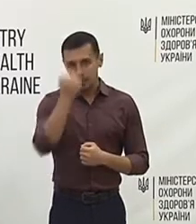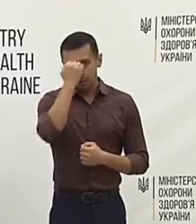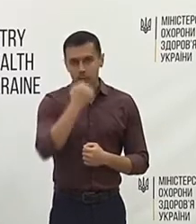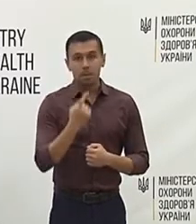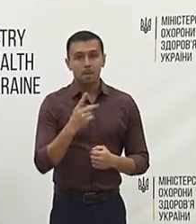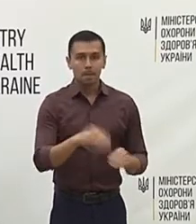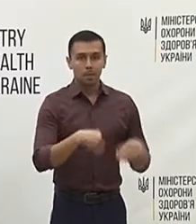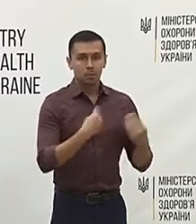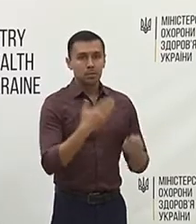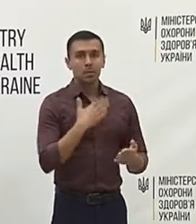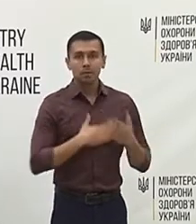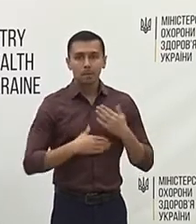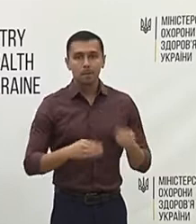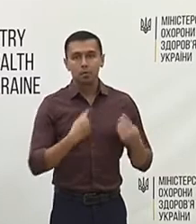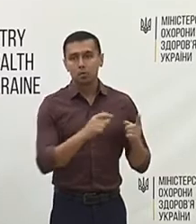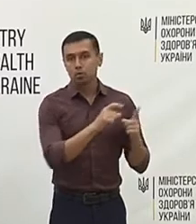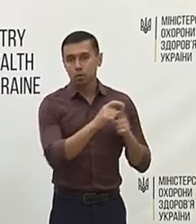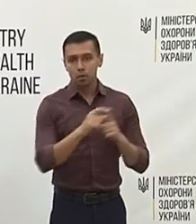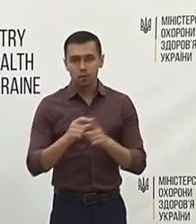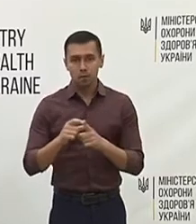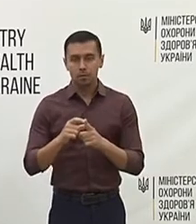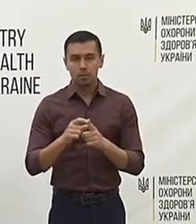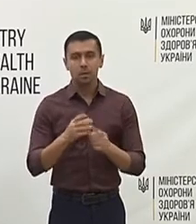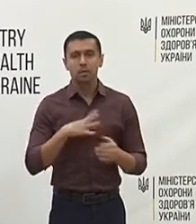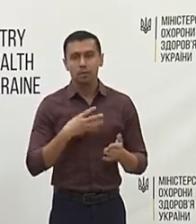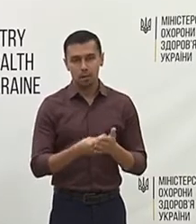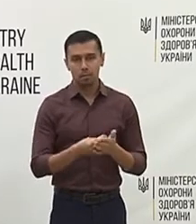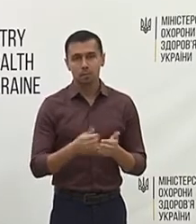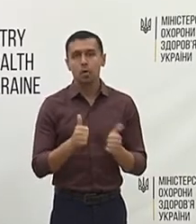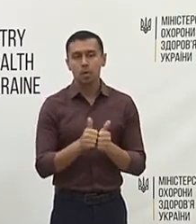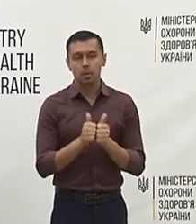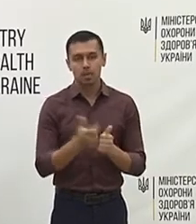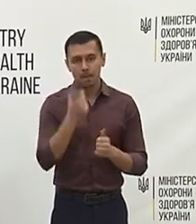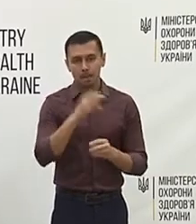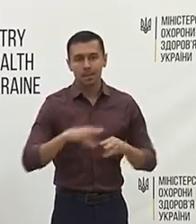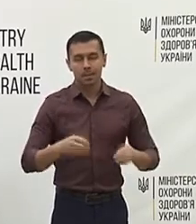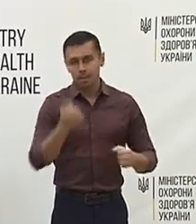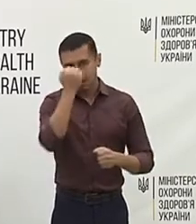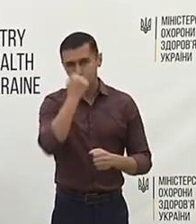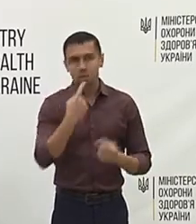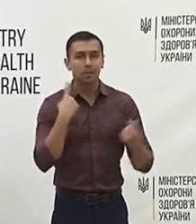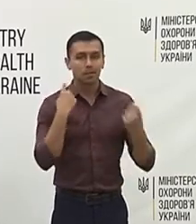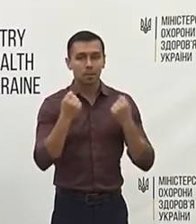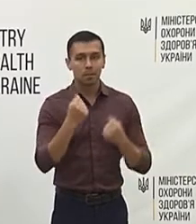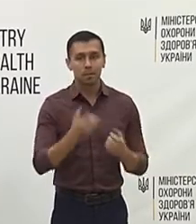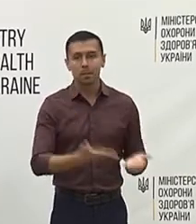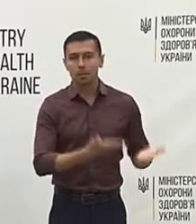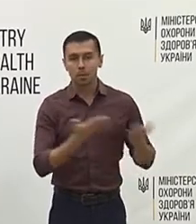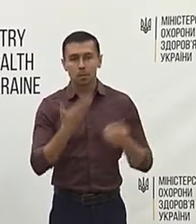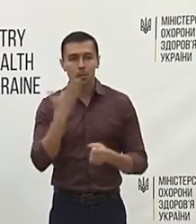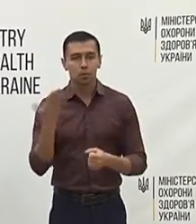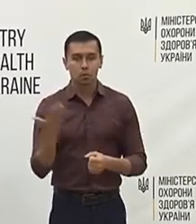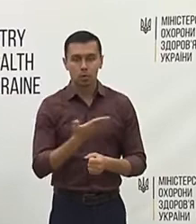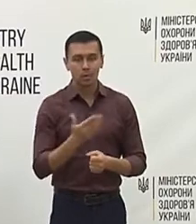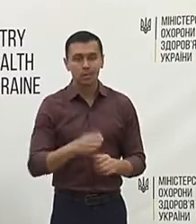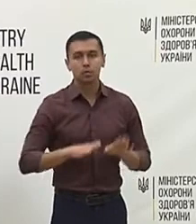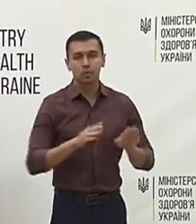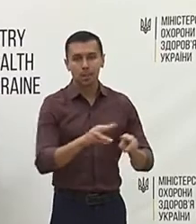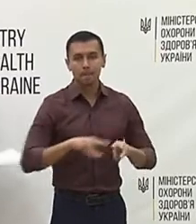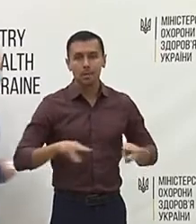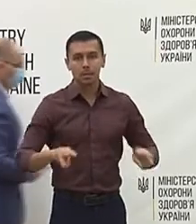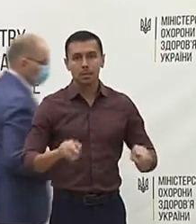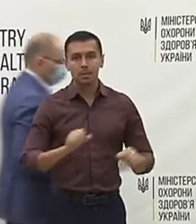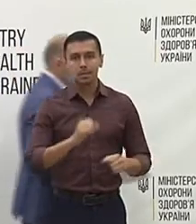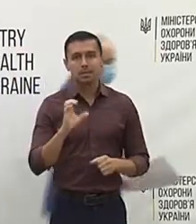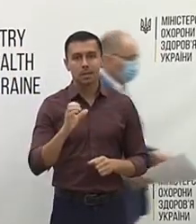Дякую і передаю задоволення, передаю слово своїм колегам. Пане міністре, дякую за інформацію. Запрошую до слова заступницю